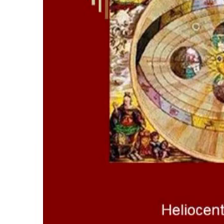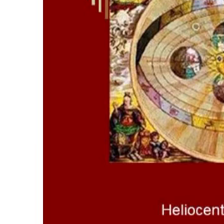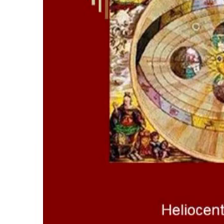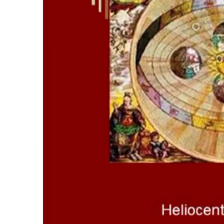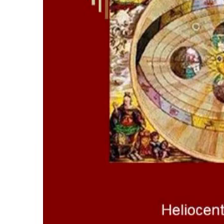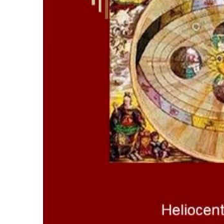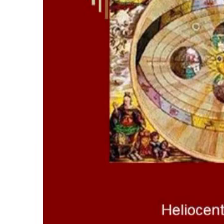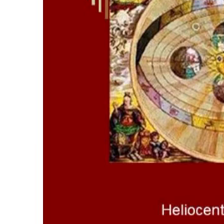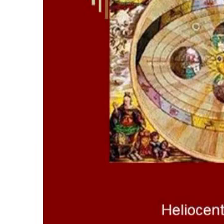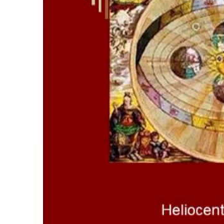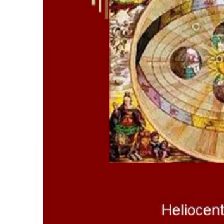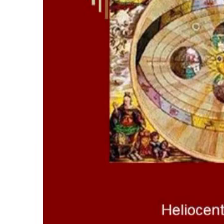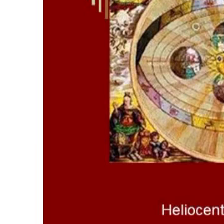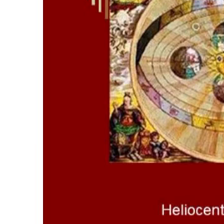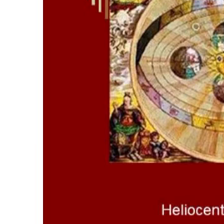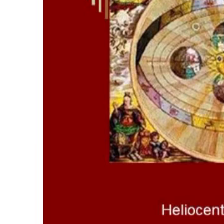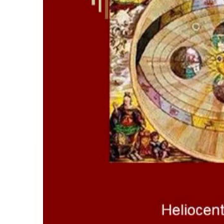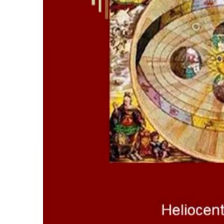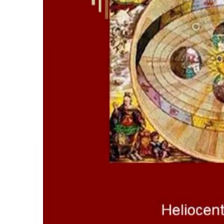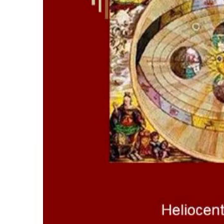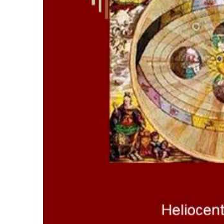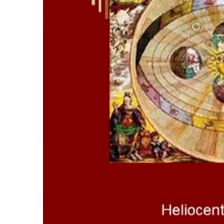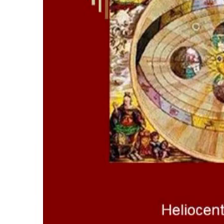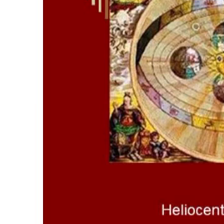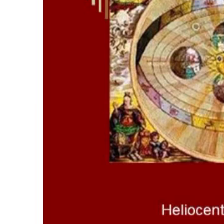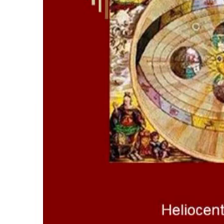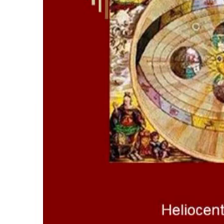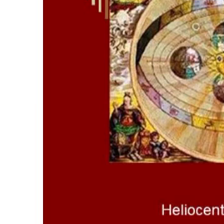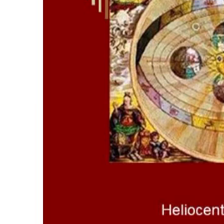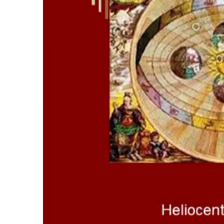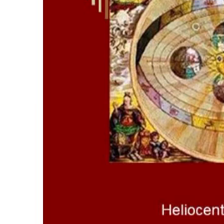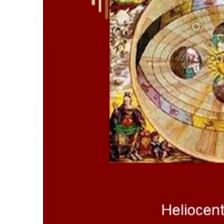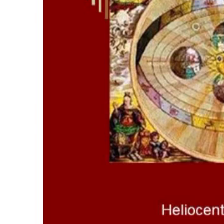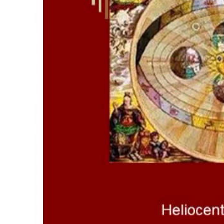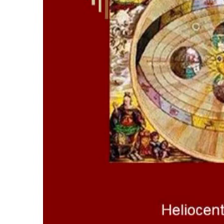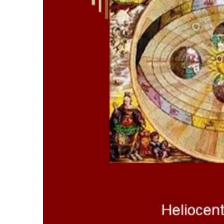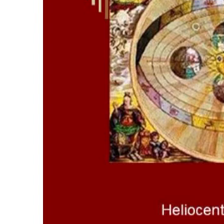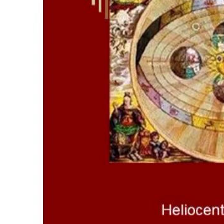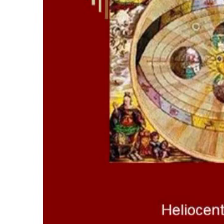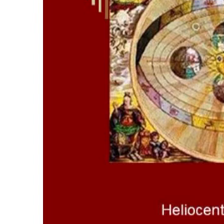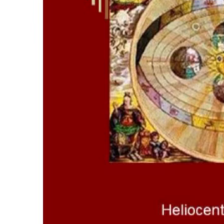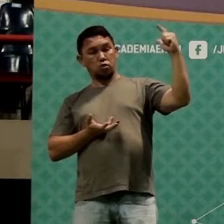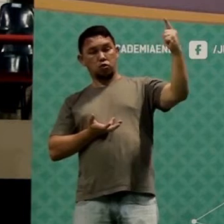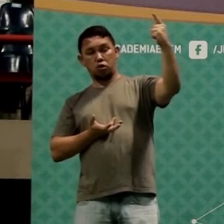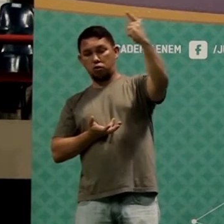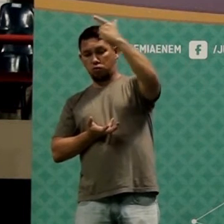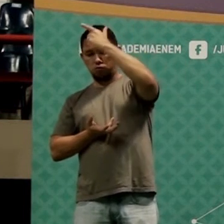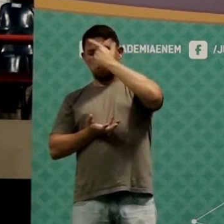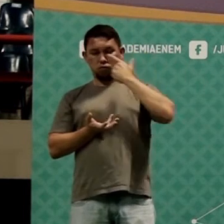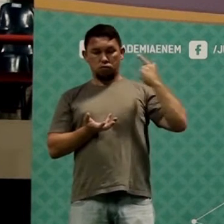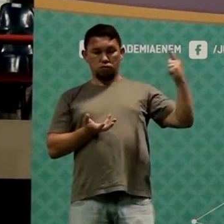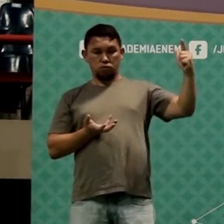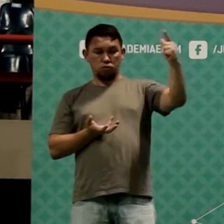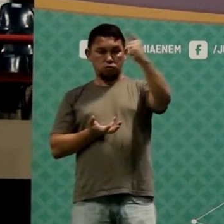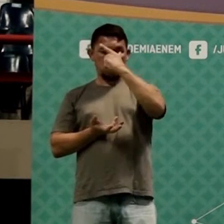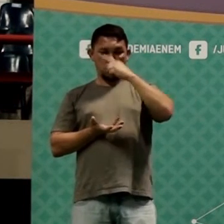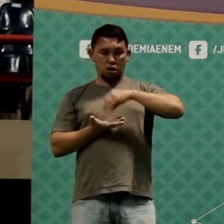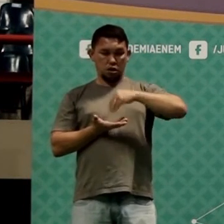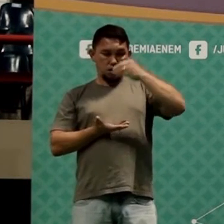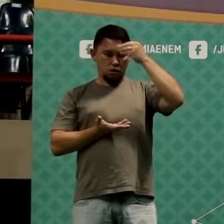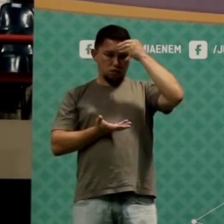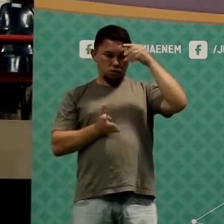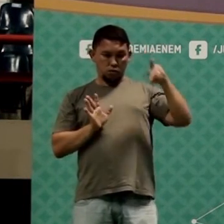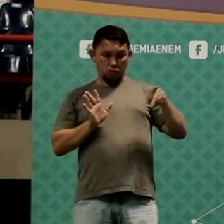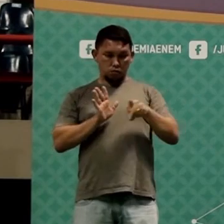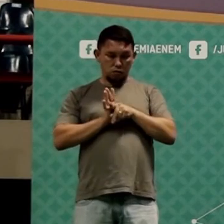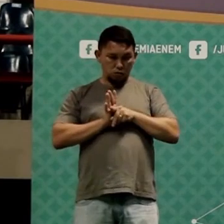universo, ele não mexeu mais. Então a Terra não se mexe. Quem se mexe é o Sol. Essa teoria é a teoria